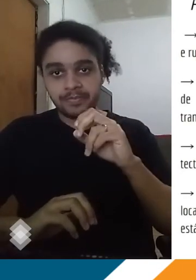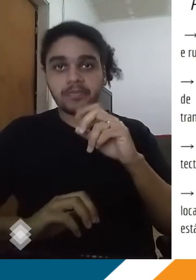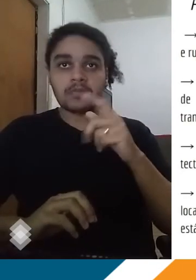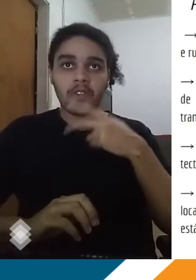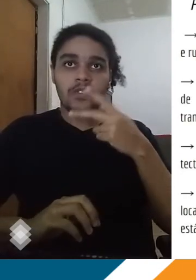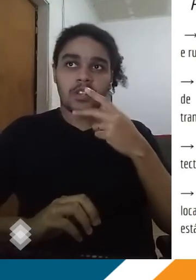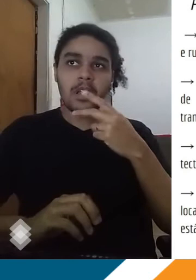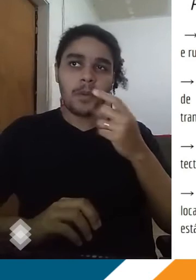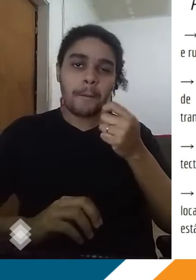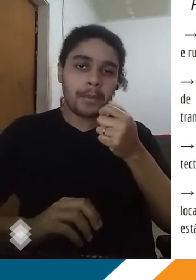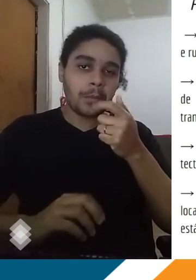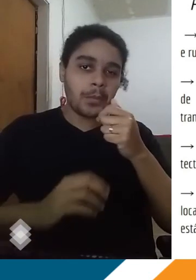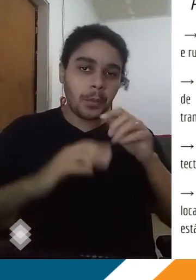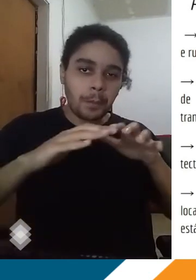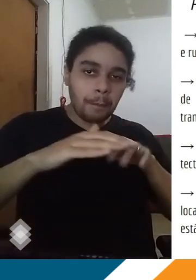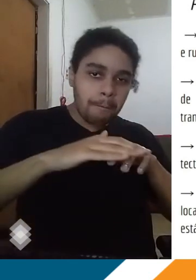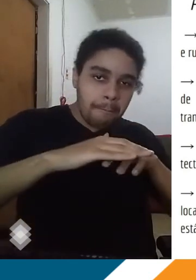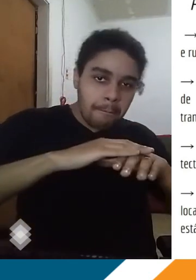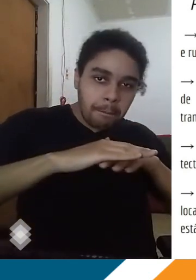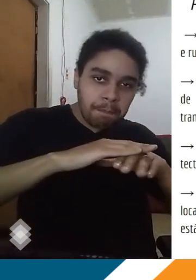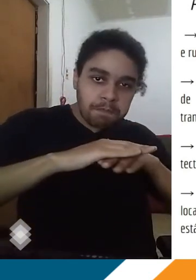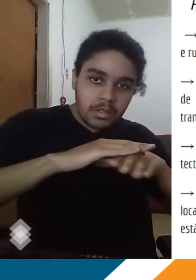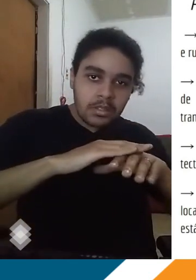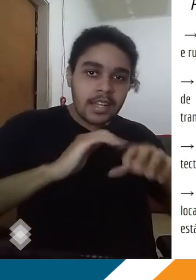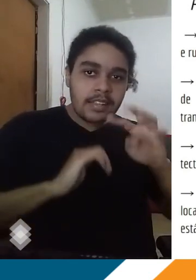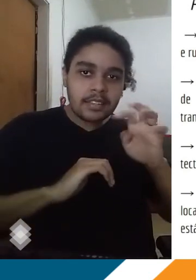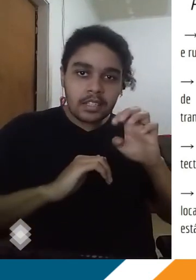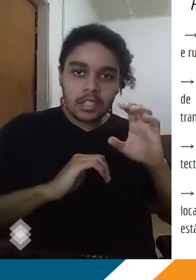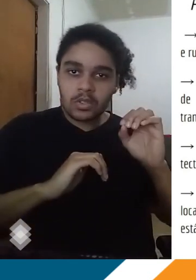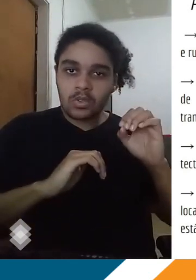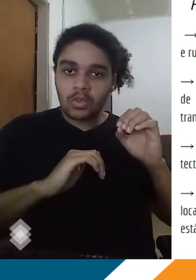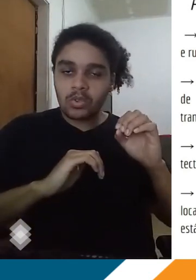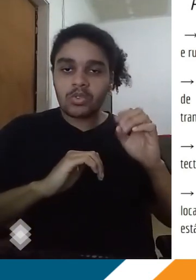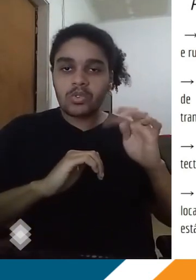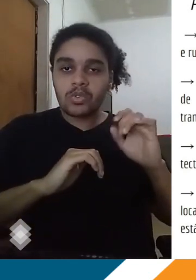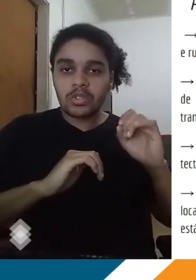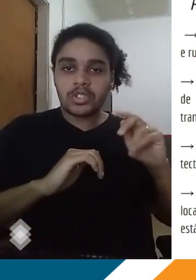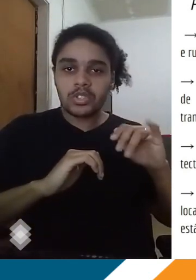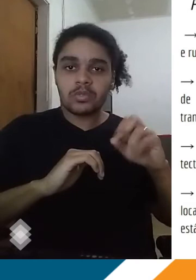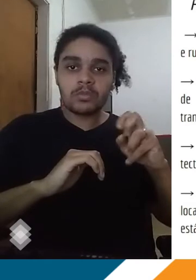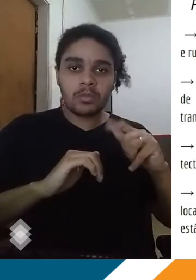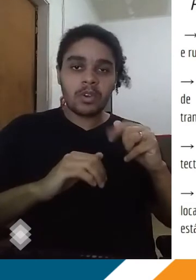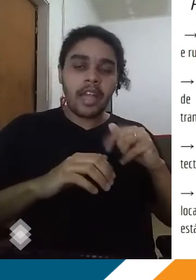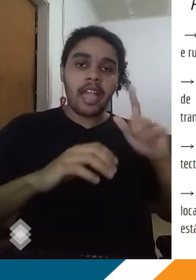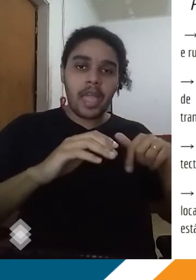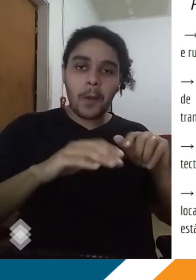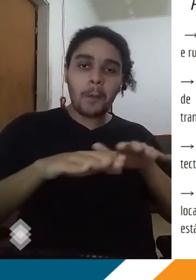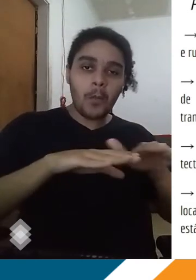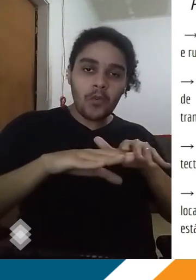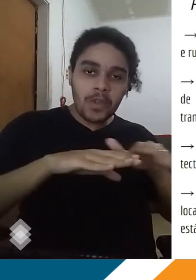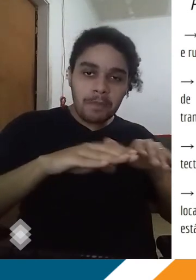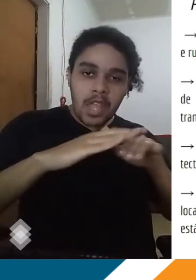Bom, falando um pouco do tectonismo, né, que é o principal agente endógeno que a gente tem de formação do relevo, ele se dá